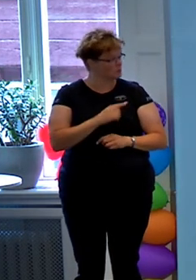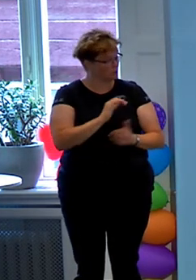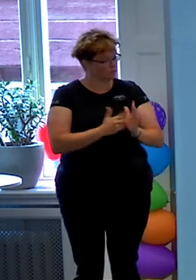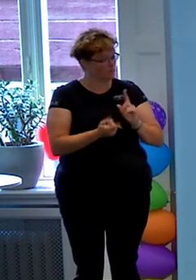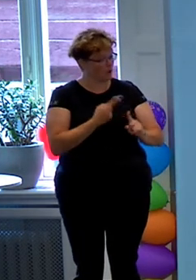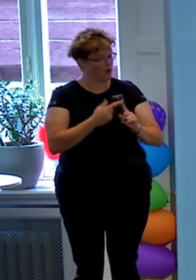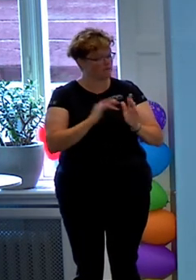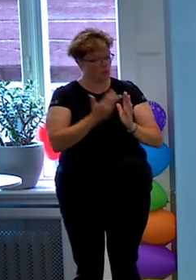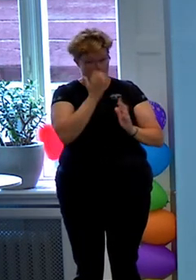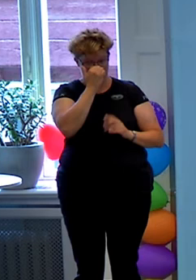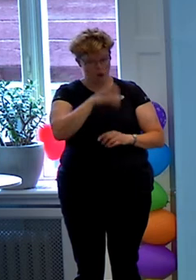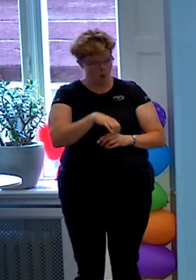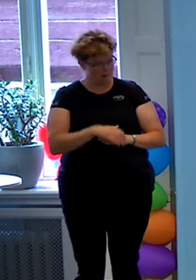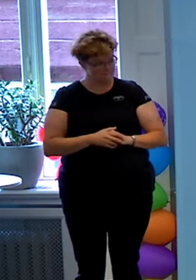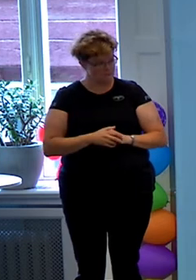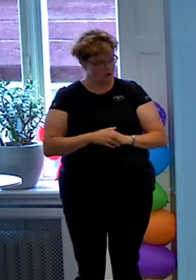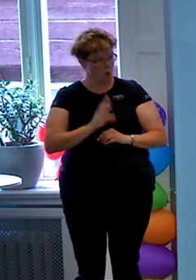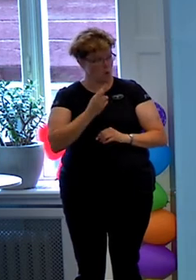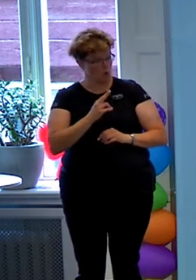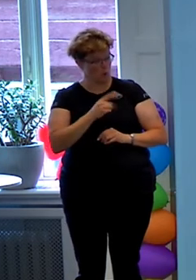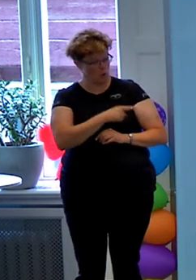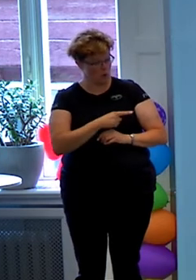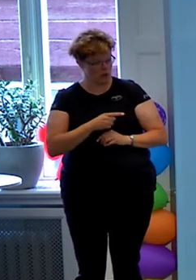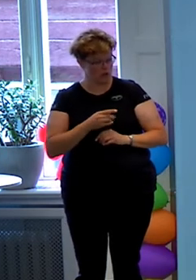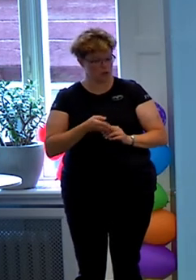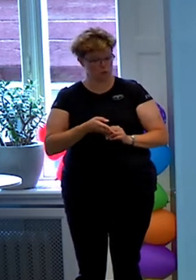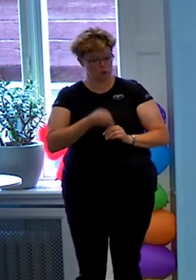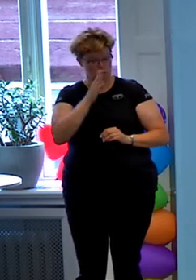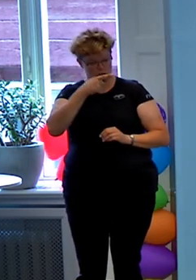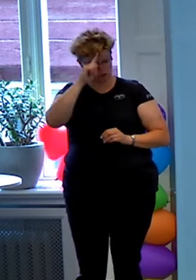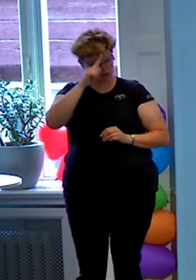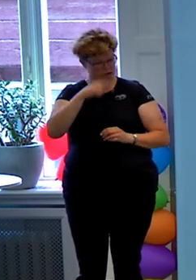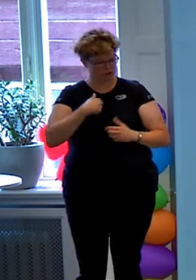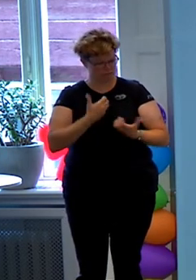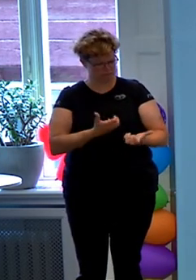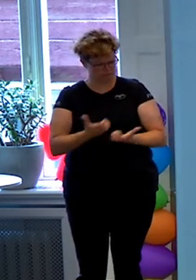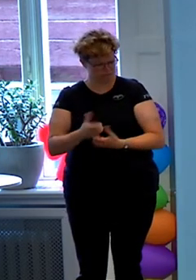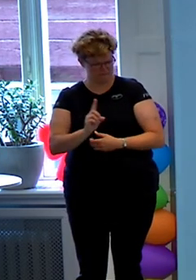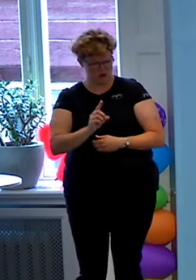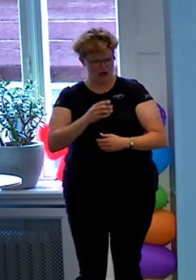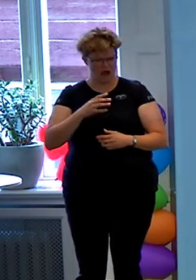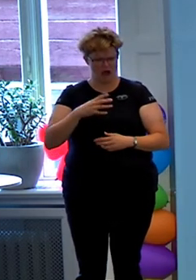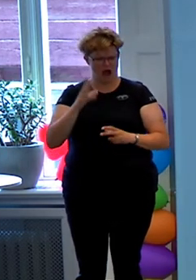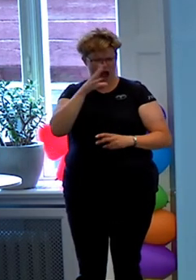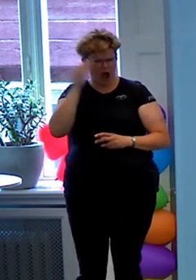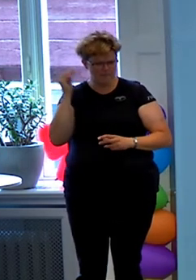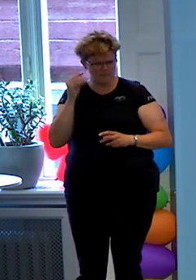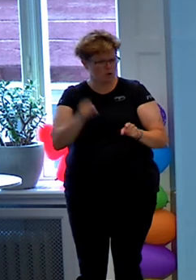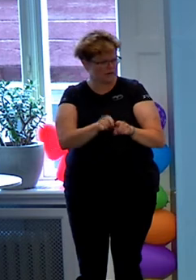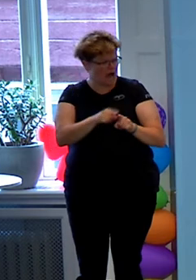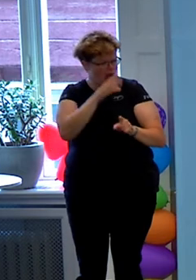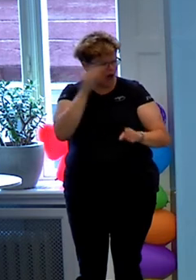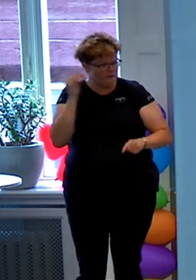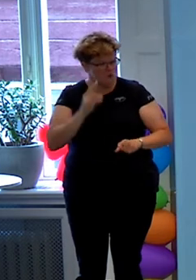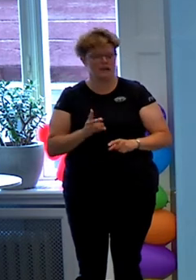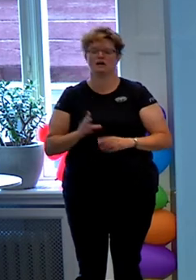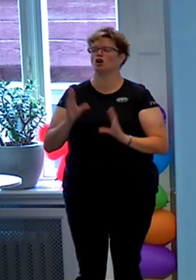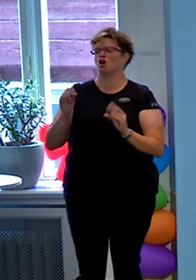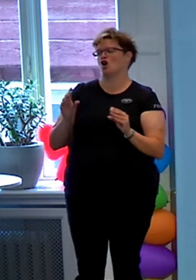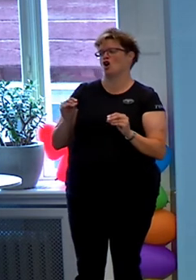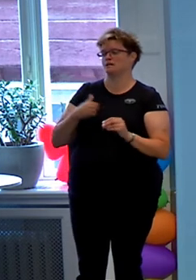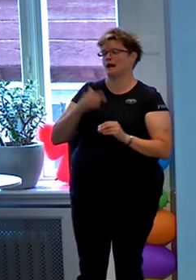ursprungligen i Ängelholm? Ja. Ja. Och nu så är det i norra Tyskland, jag har inte riktigt koll. Är det Hamburg, närheten av Hamburg eller? Ja,